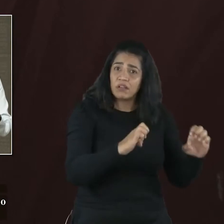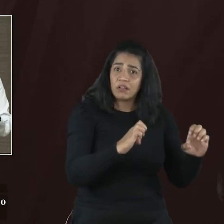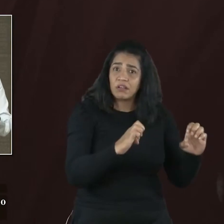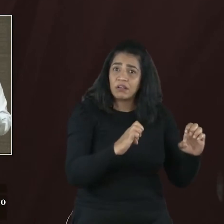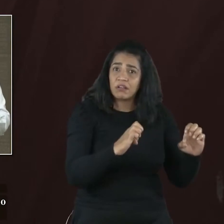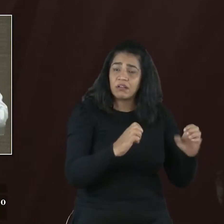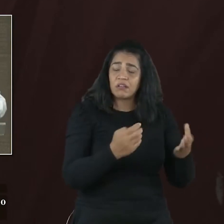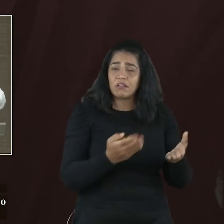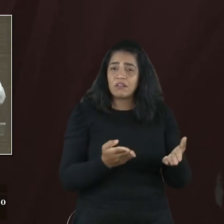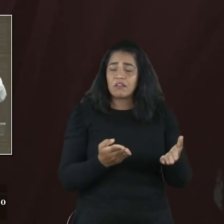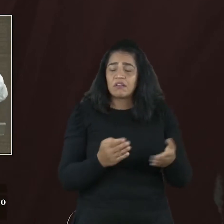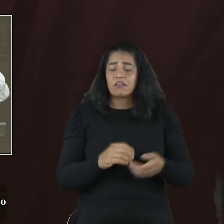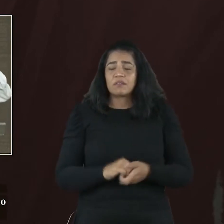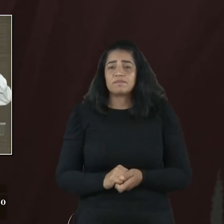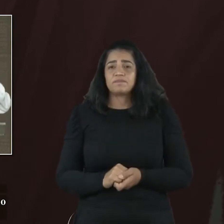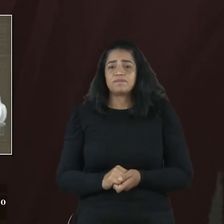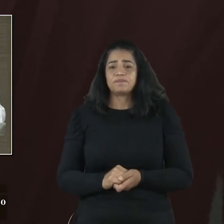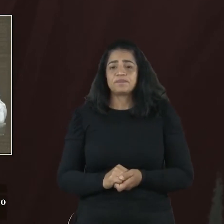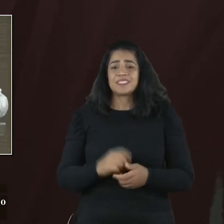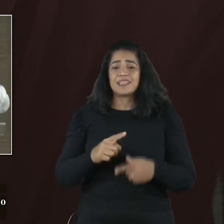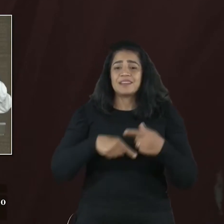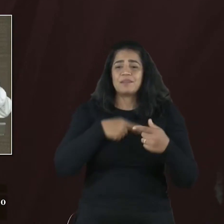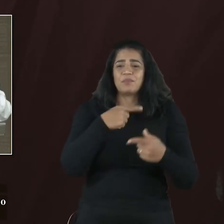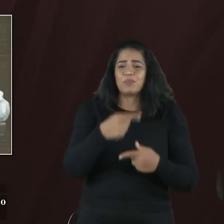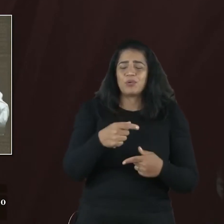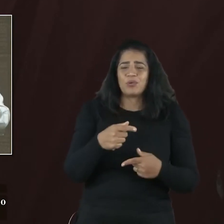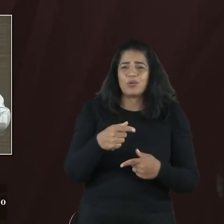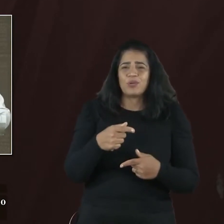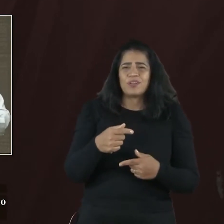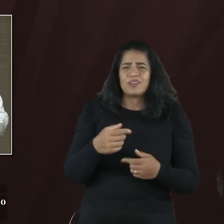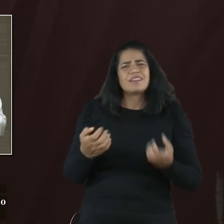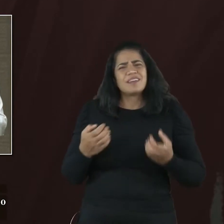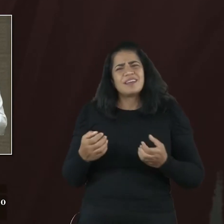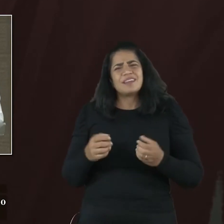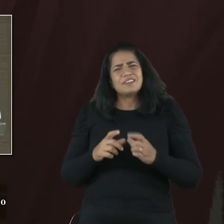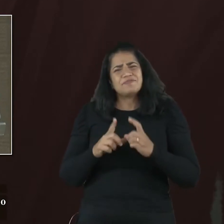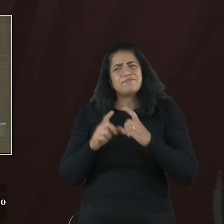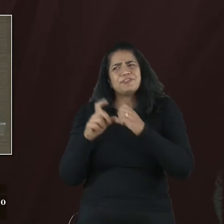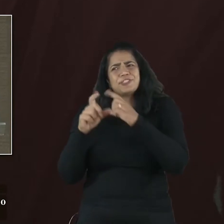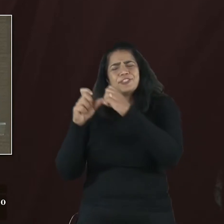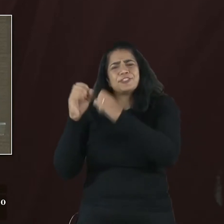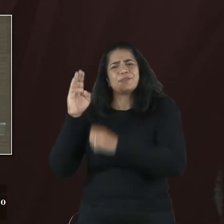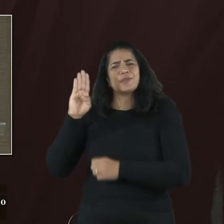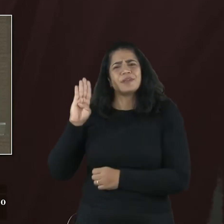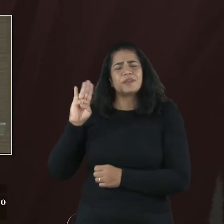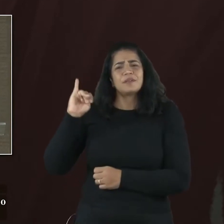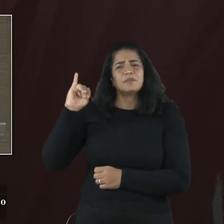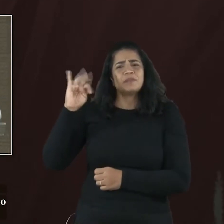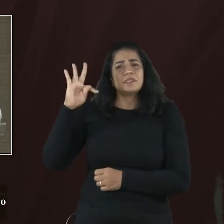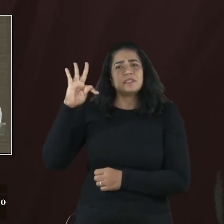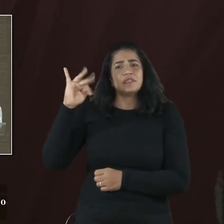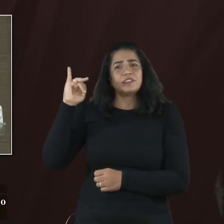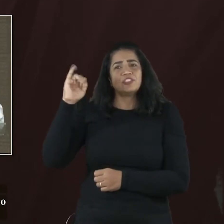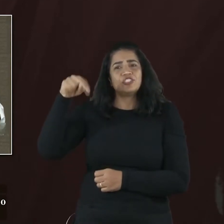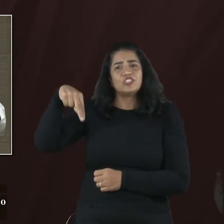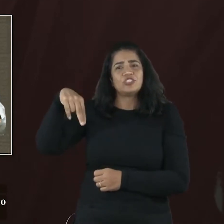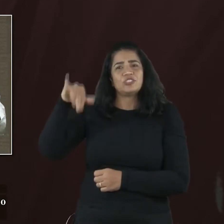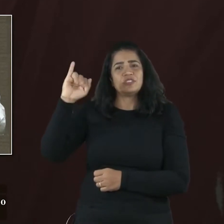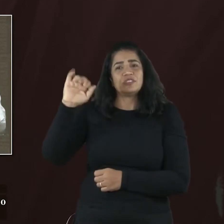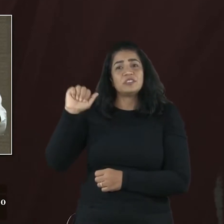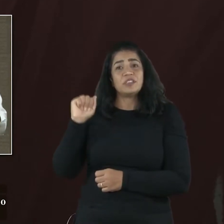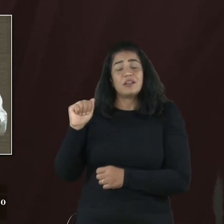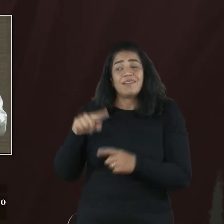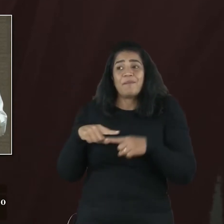para Bitínia, mas o Espírito de Jesus não o permitiu. Irmãos,